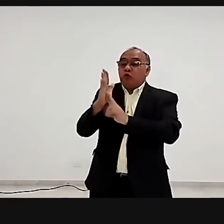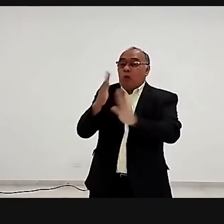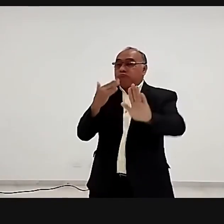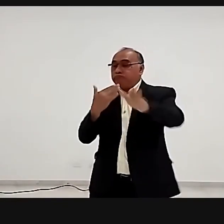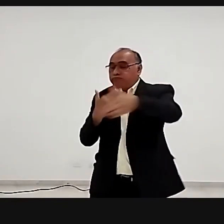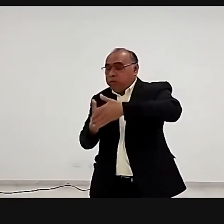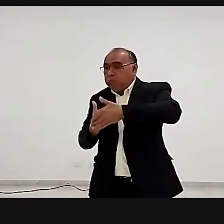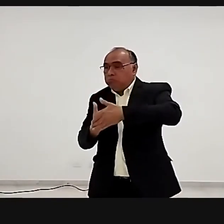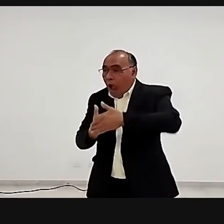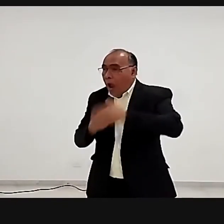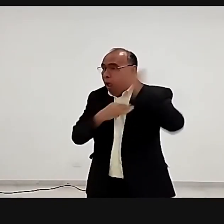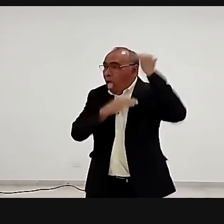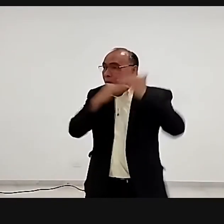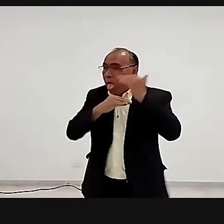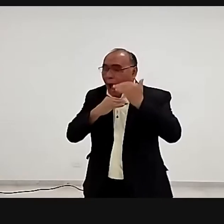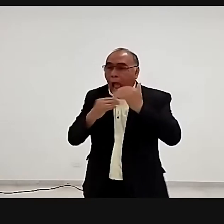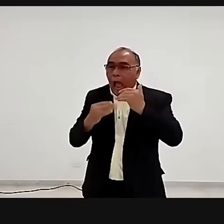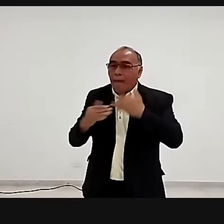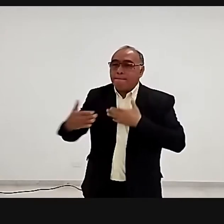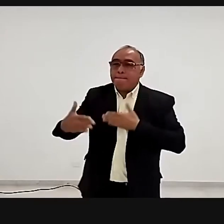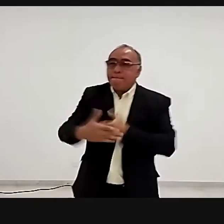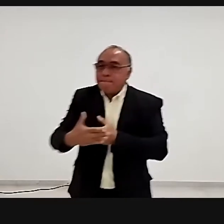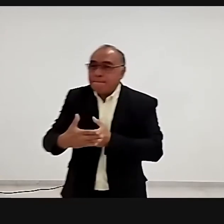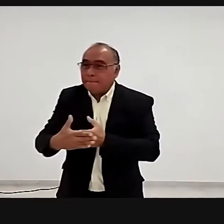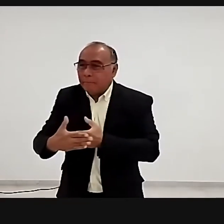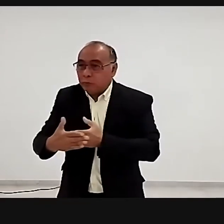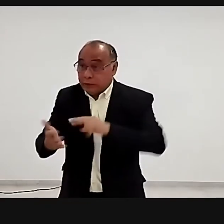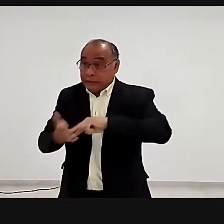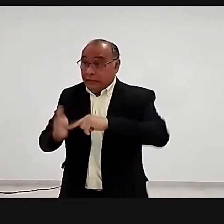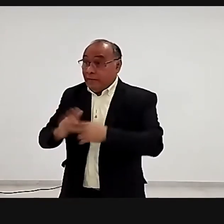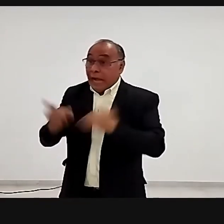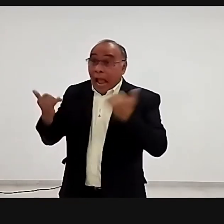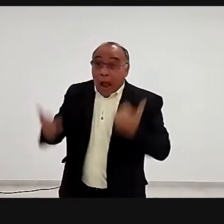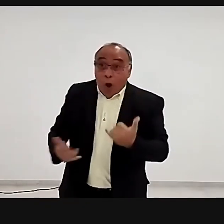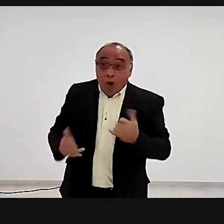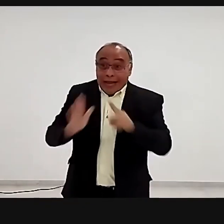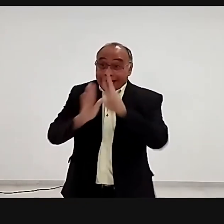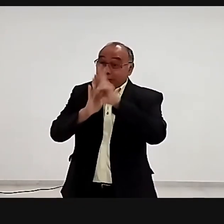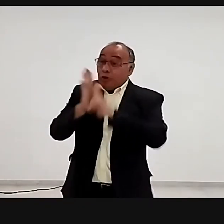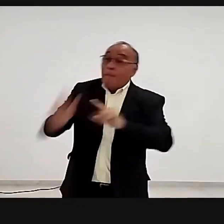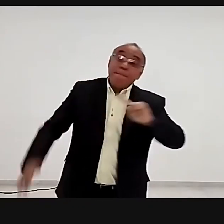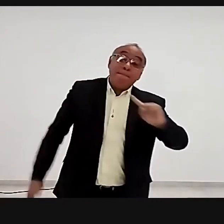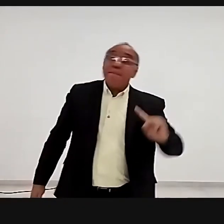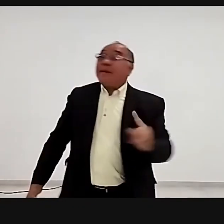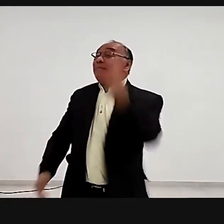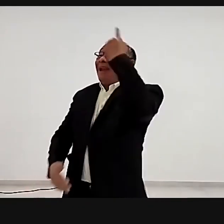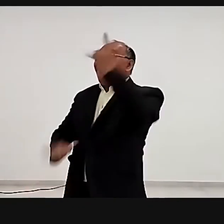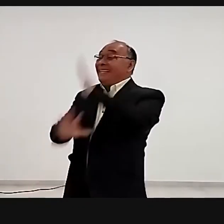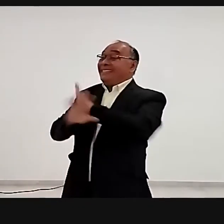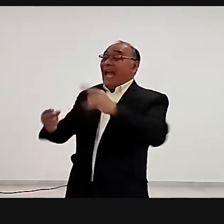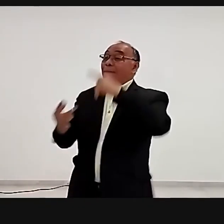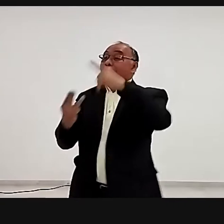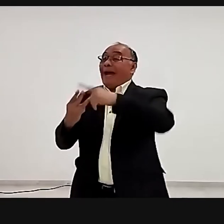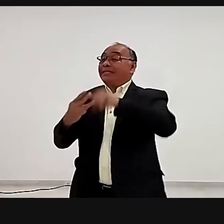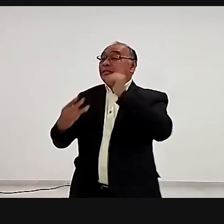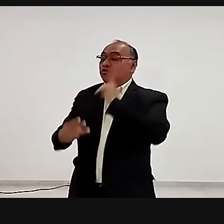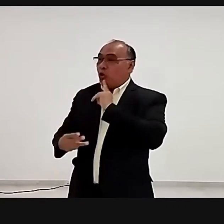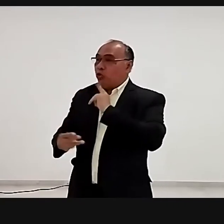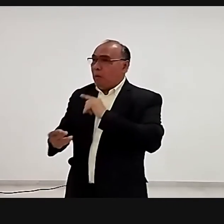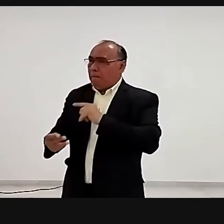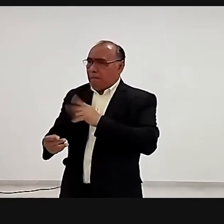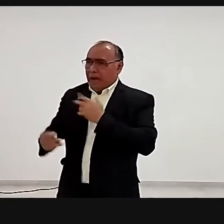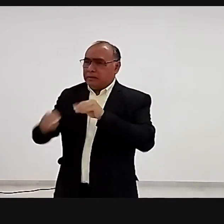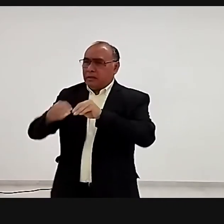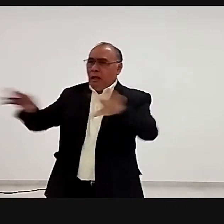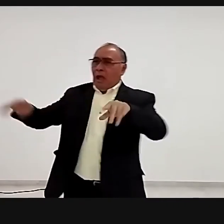pero que cambió a partir de un anexo que se escribió hace unos años así que no es una resolución